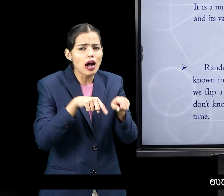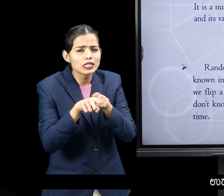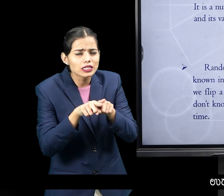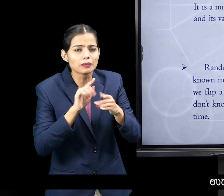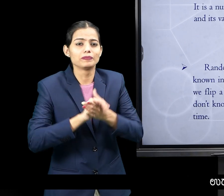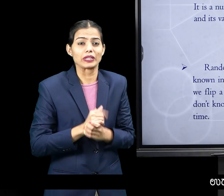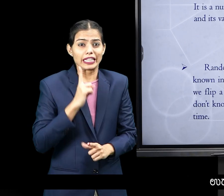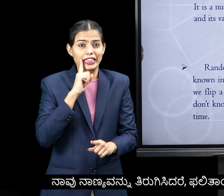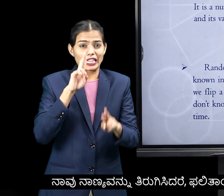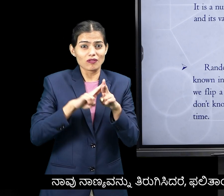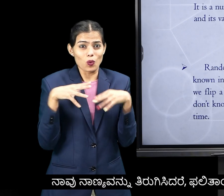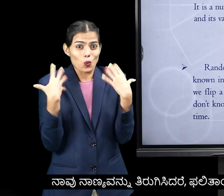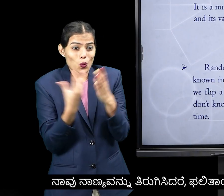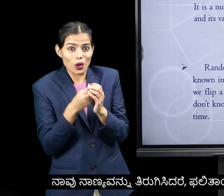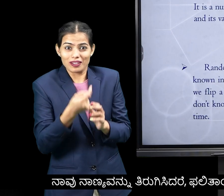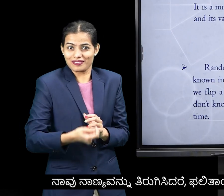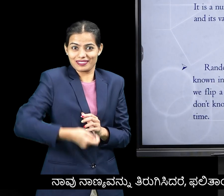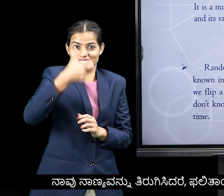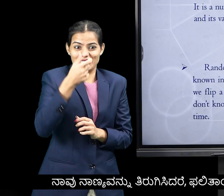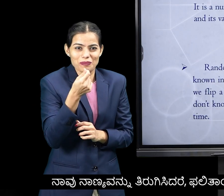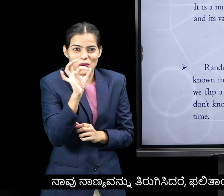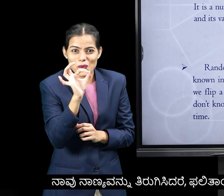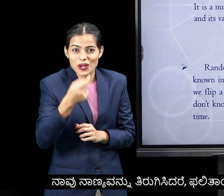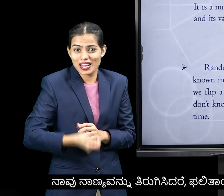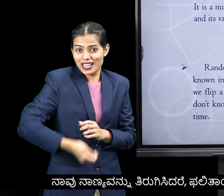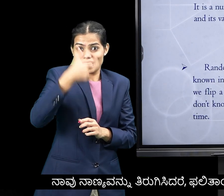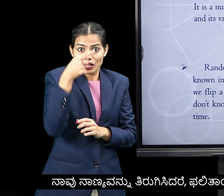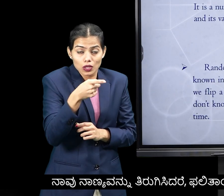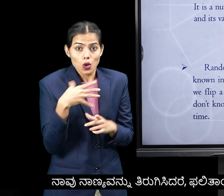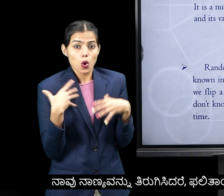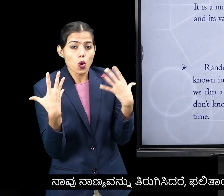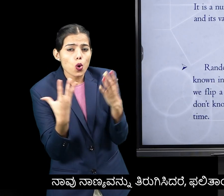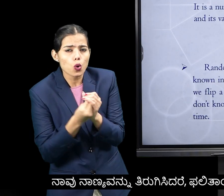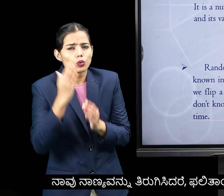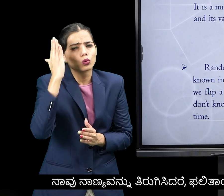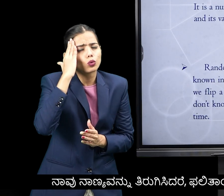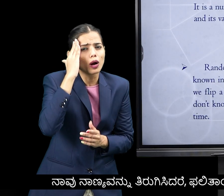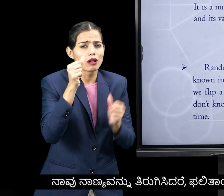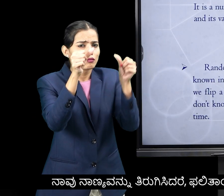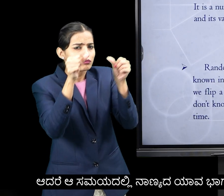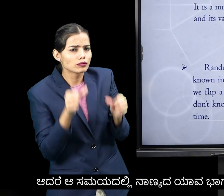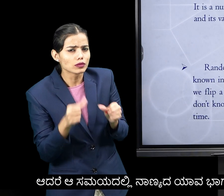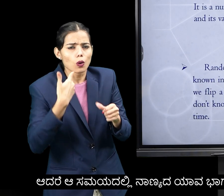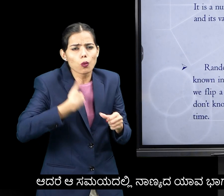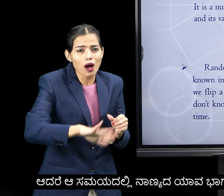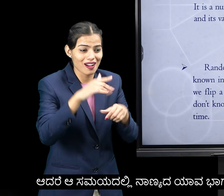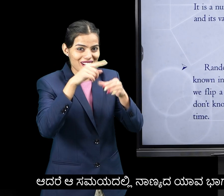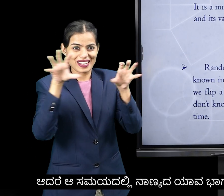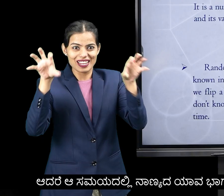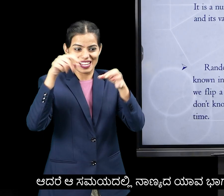ಉದಾಹರಣೆಗೆ, ನಾವು ನಾಣ್ಯವನ್ನ ತಿರುಗಿಸಿದರೆ ಫಲಿತಾಂಶವು ತಲೆ ಅಥವಾ ಬಾಲ ಎಂದು ನಮಗೆ ತಿಳಿದಿದೆ. ಆದರೆ ಆ ಸಮಯದಲ್ಲಿ